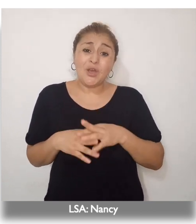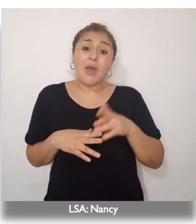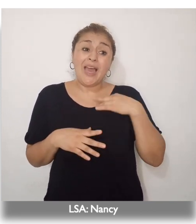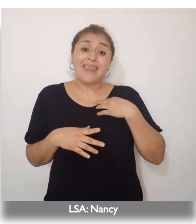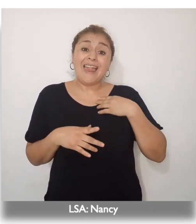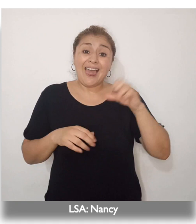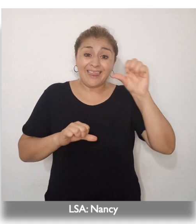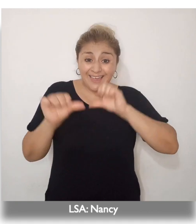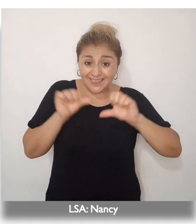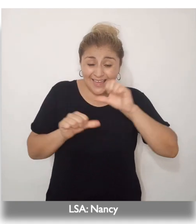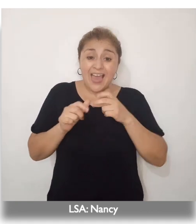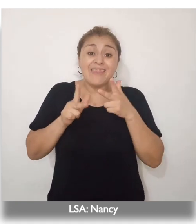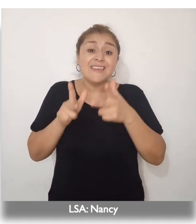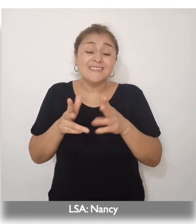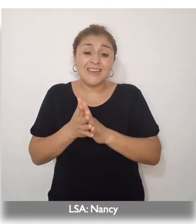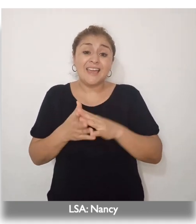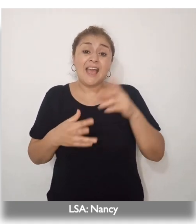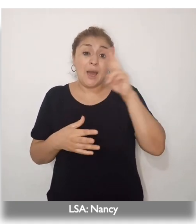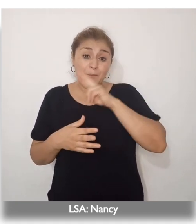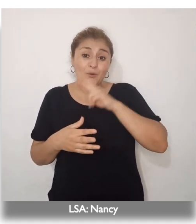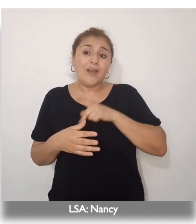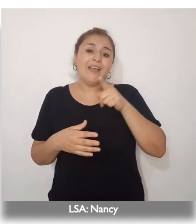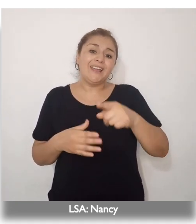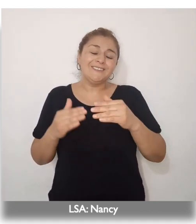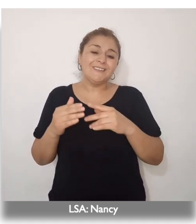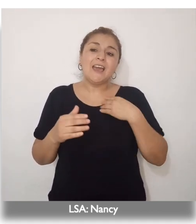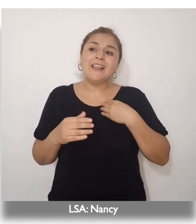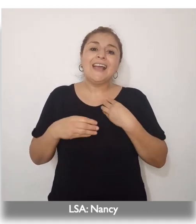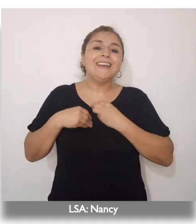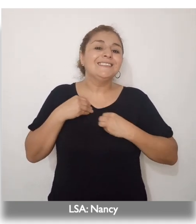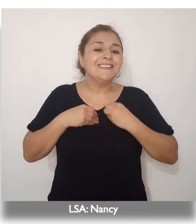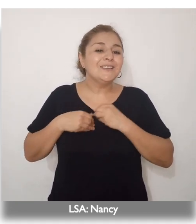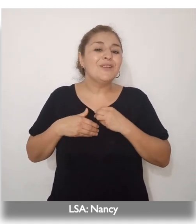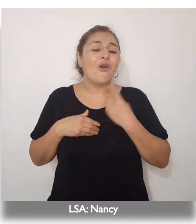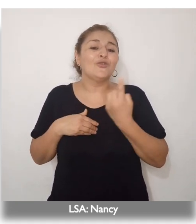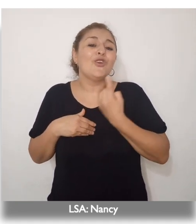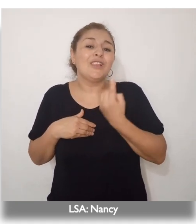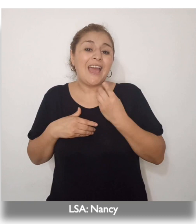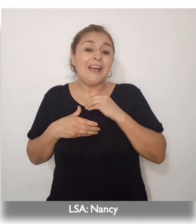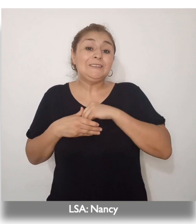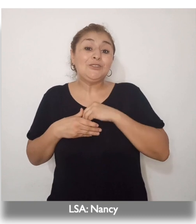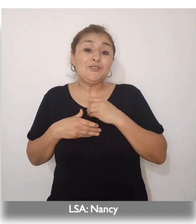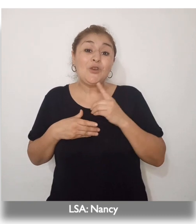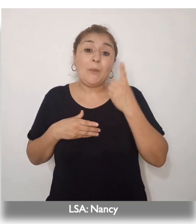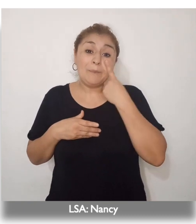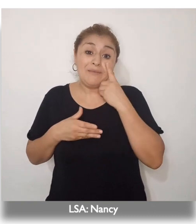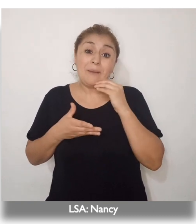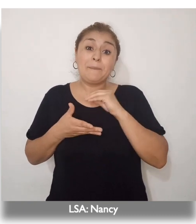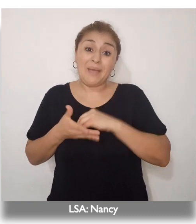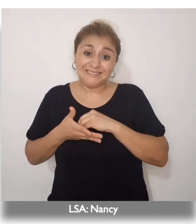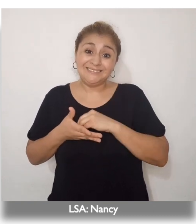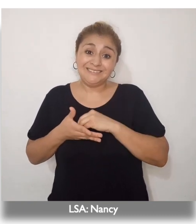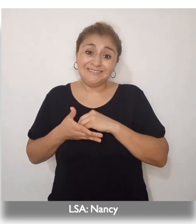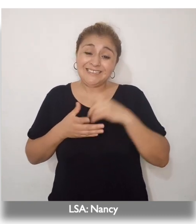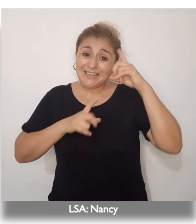soledad y depresión hoy quiero que hablemos de este tipo de soledad y que